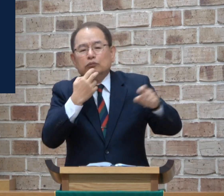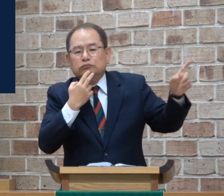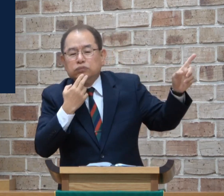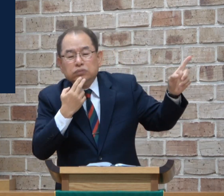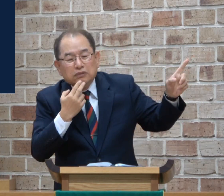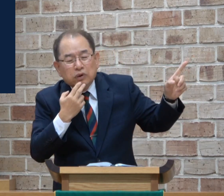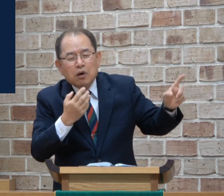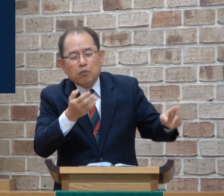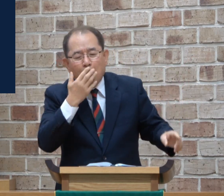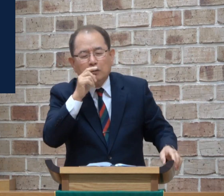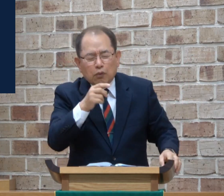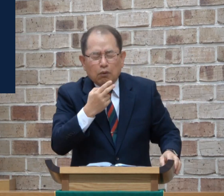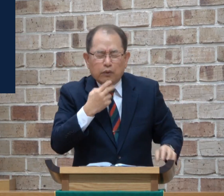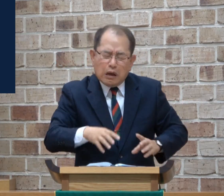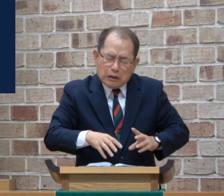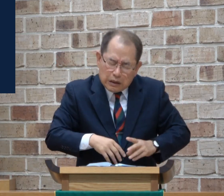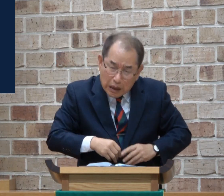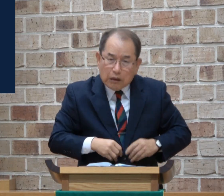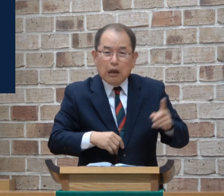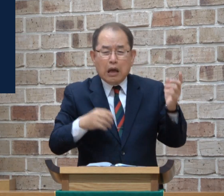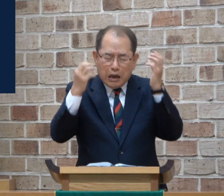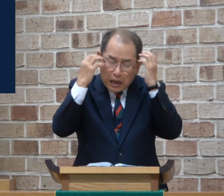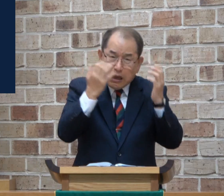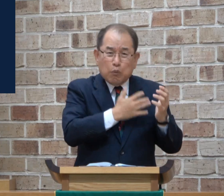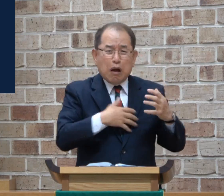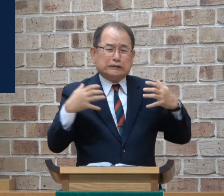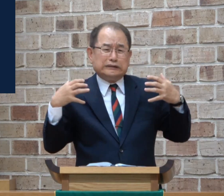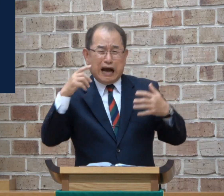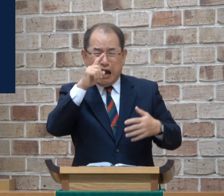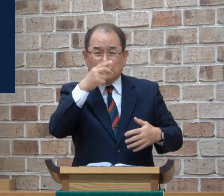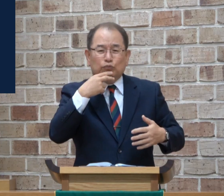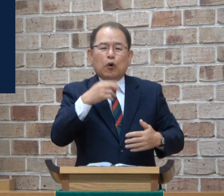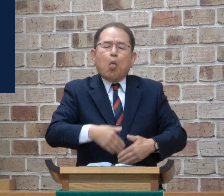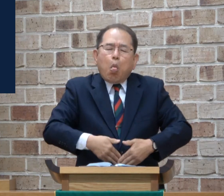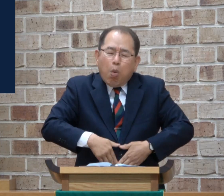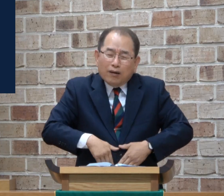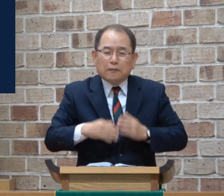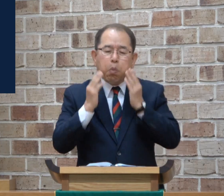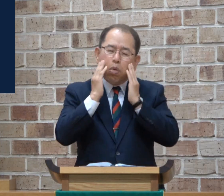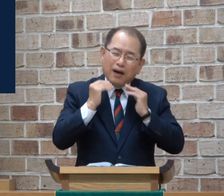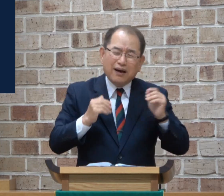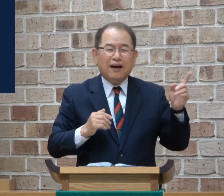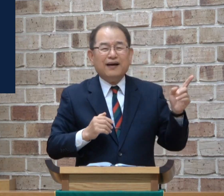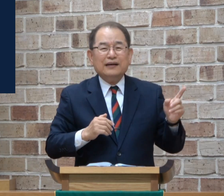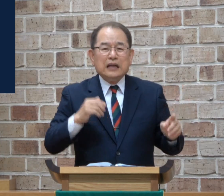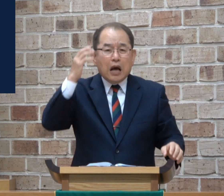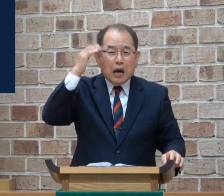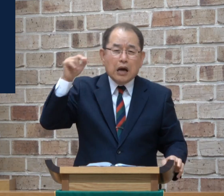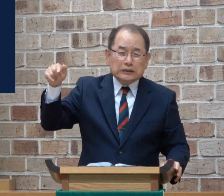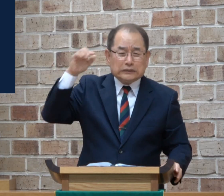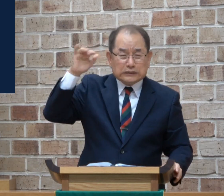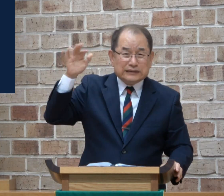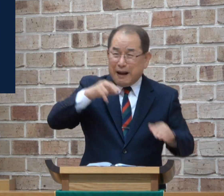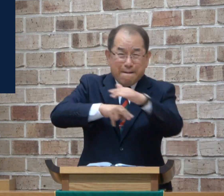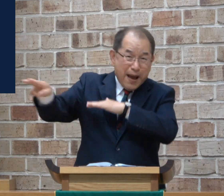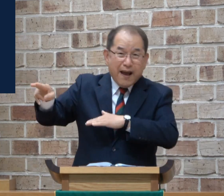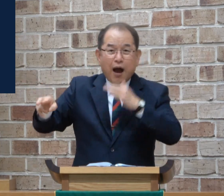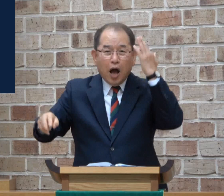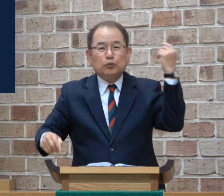이런 3대 세습으로 그 북한은 너무나 먹을 것이 없고 힘든 삶을 살고 있습니다. 그래서